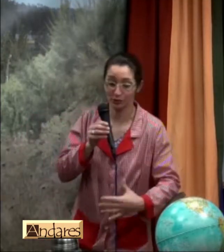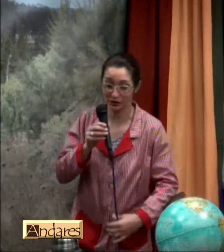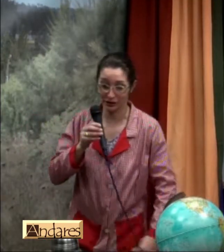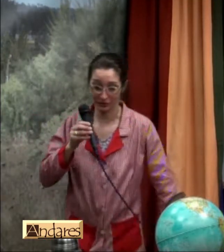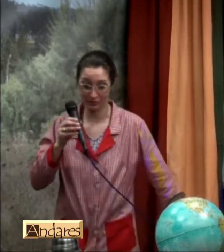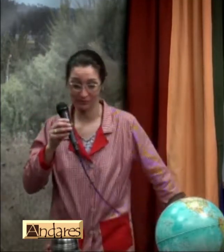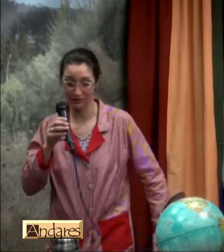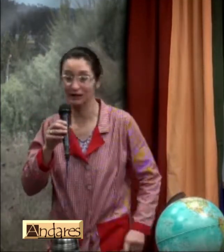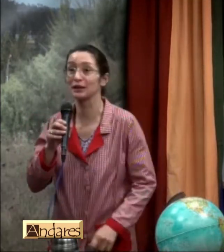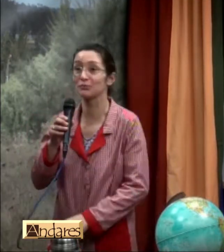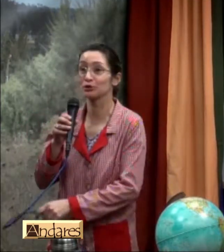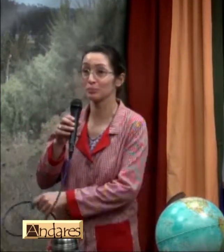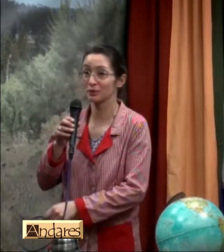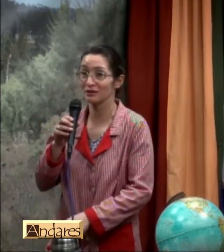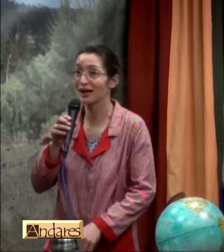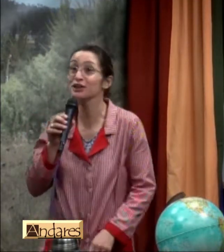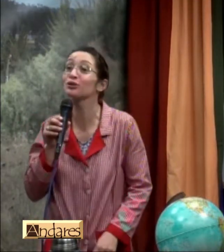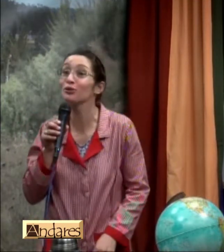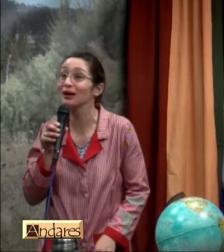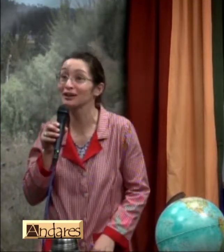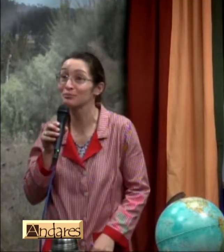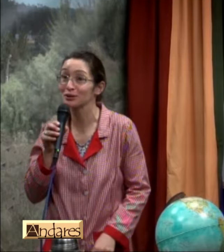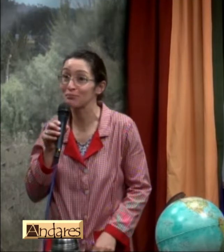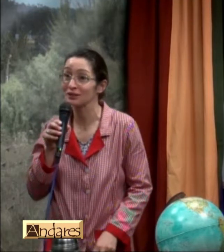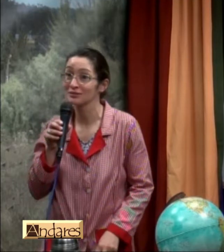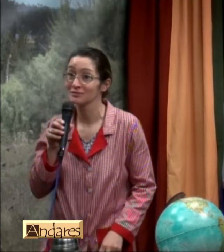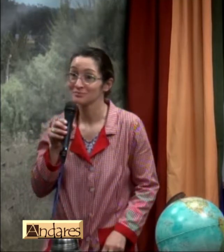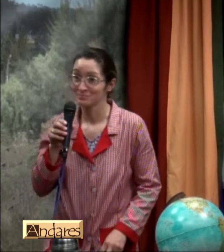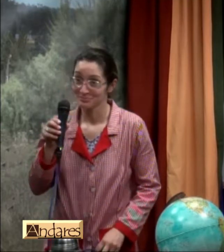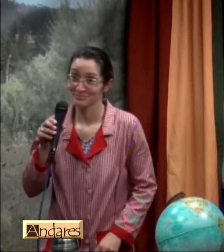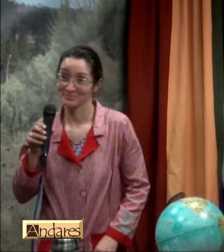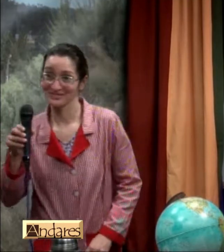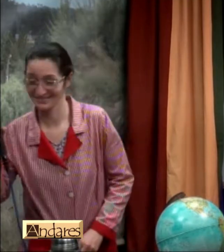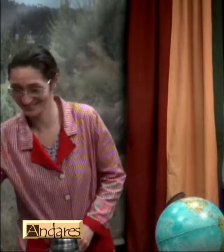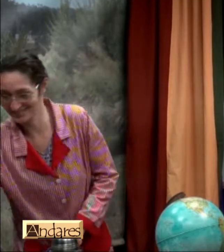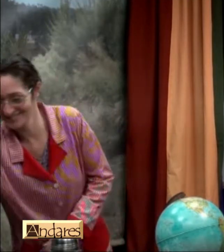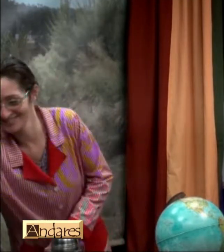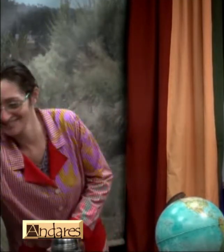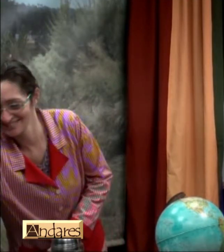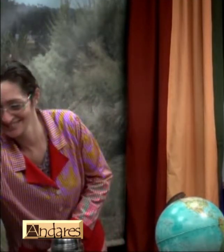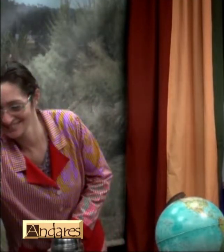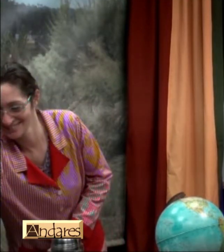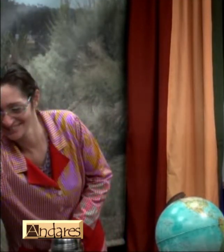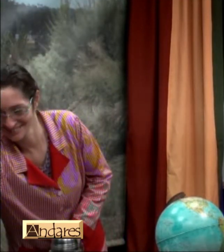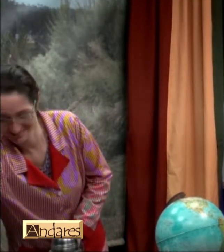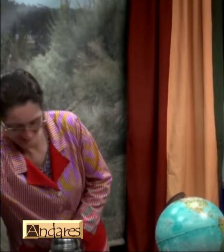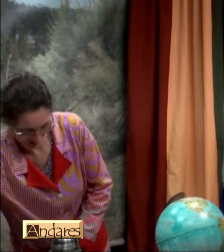terreno Muy bien Estamos todos preparados Hay de todo acá en este programa Sí, en el salón de botica Bien